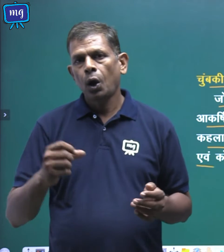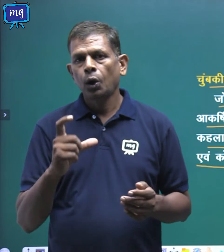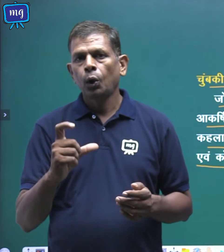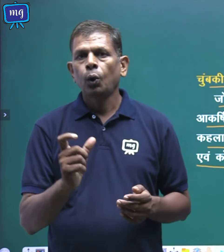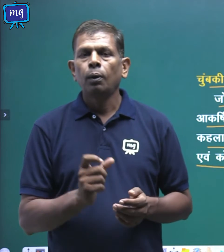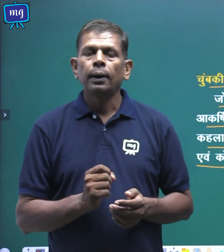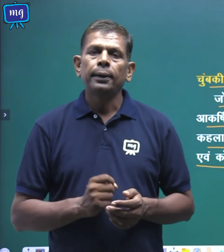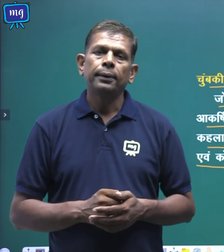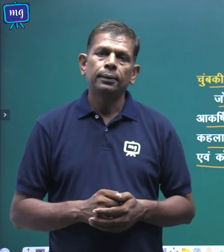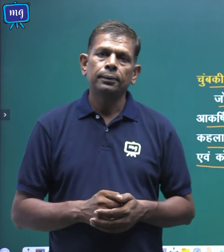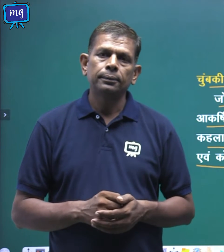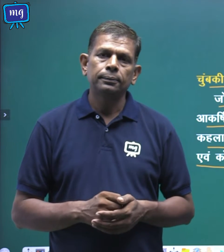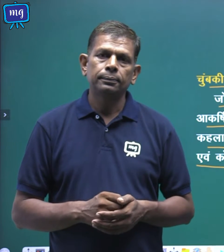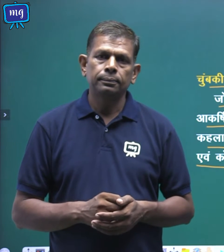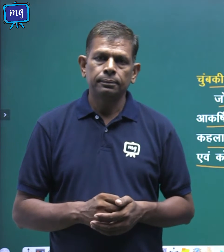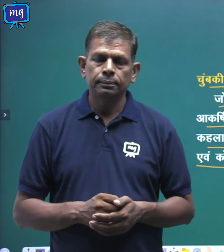कोबाल्ट।